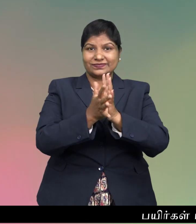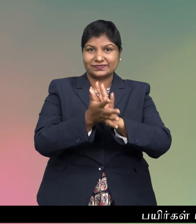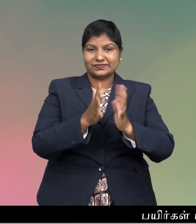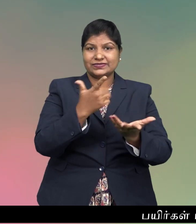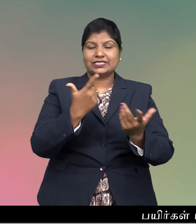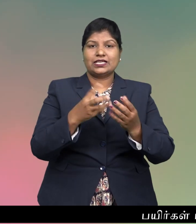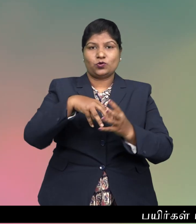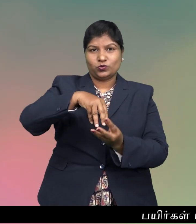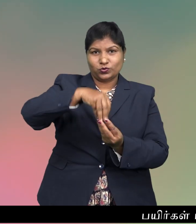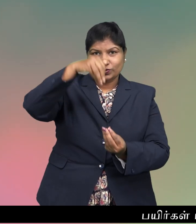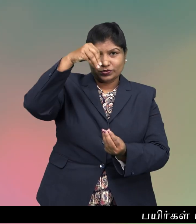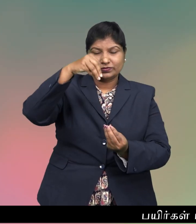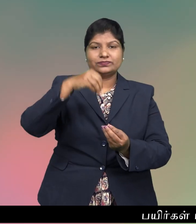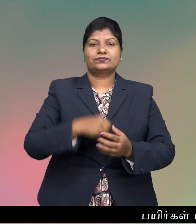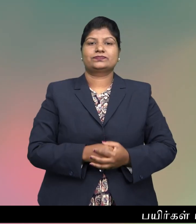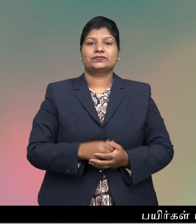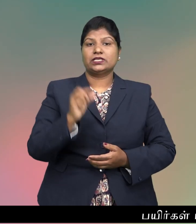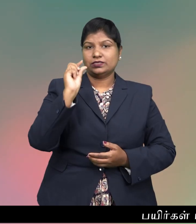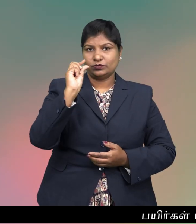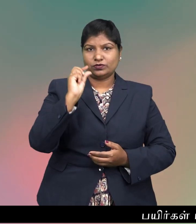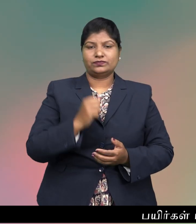பயிர்கள் பயிரிடப்படுகின்றன.